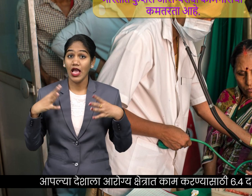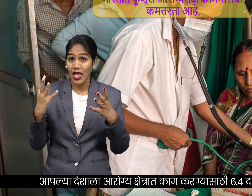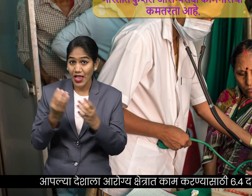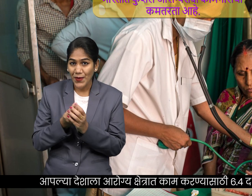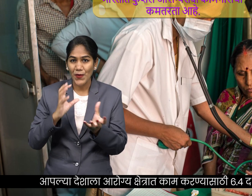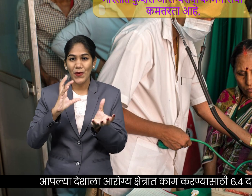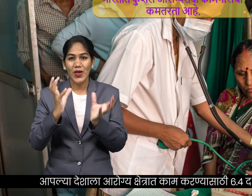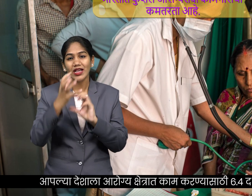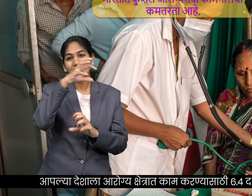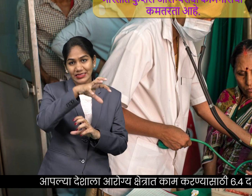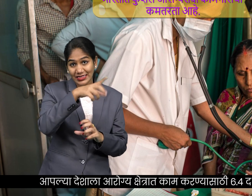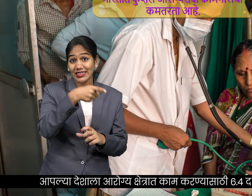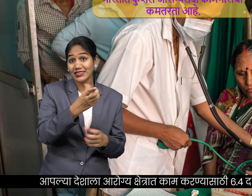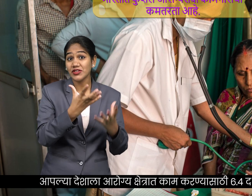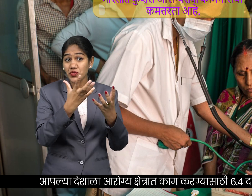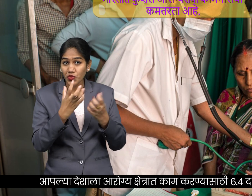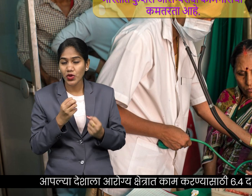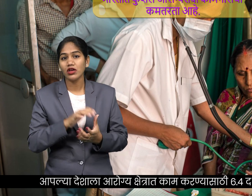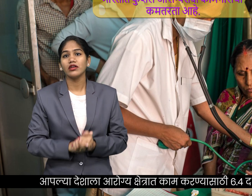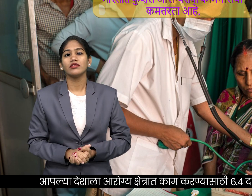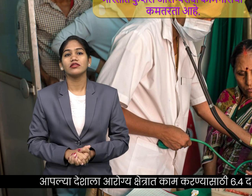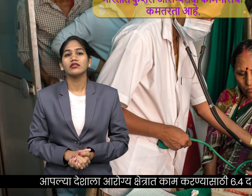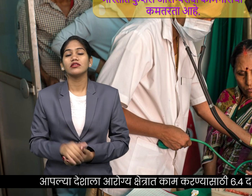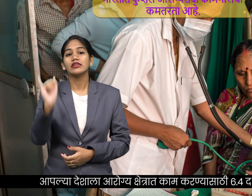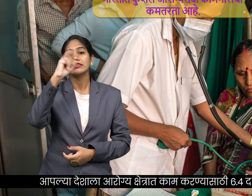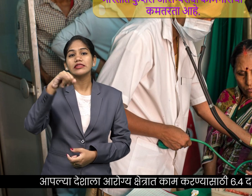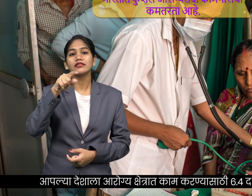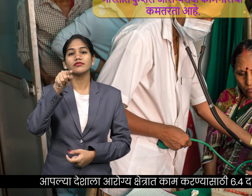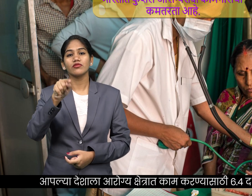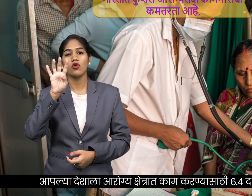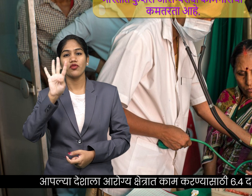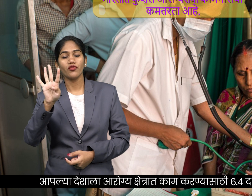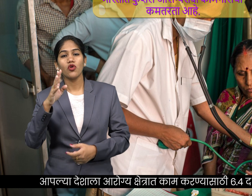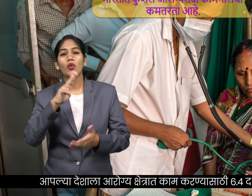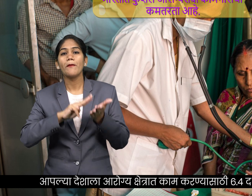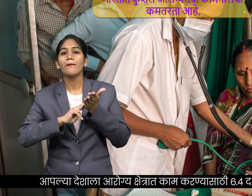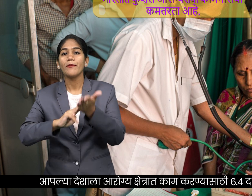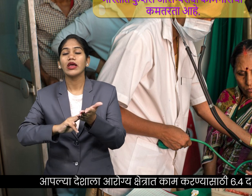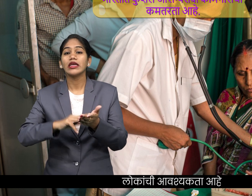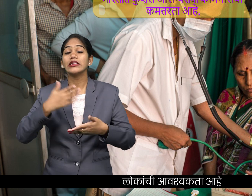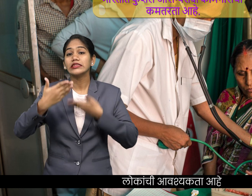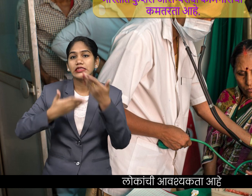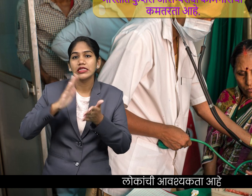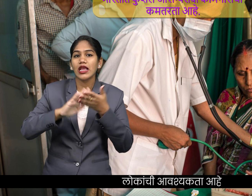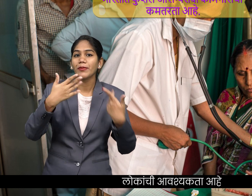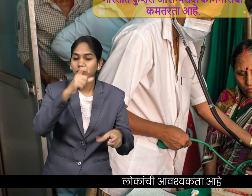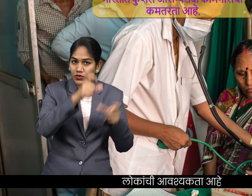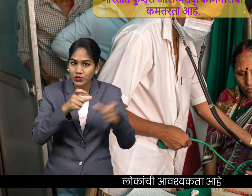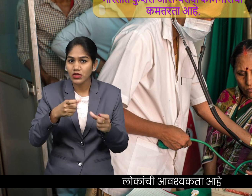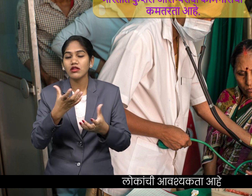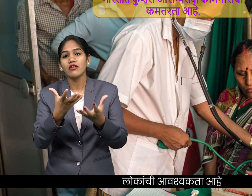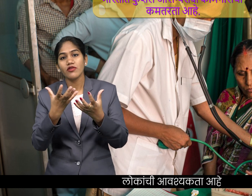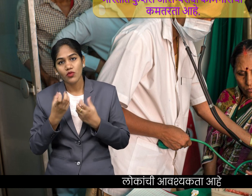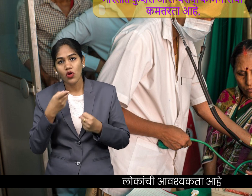आपल्या देशाला आरोग्य क्षेत्रात काम करण्यासाठी 6.4 दशलक्ष प्रशिक्षित